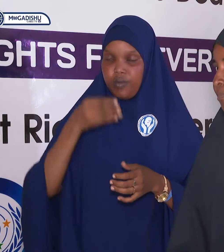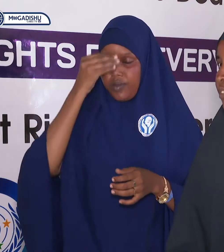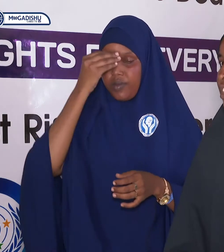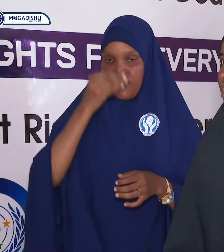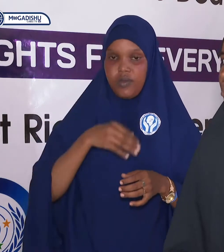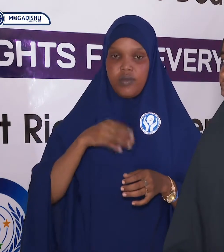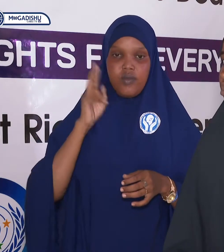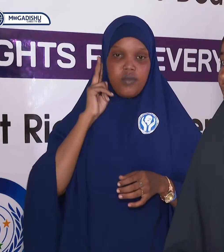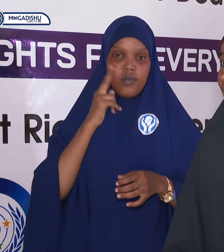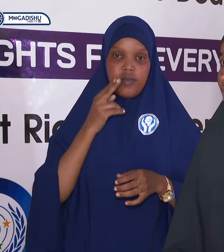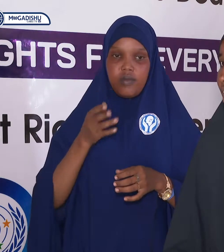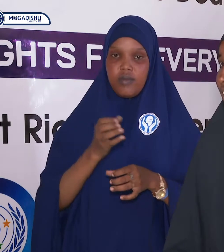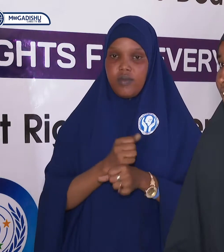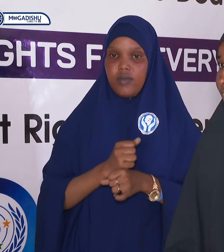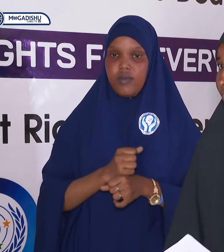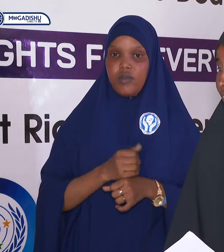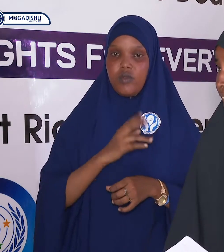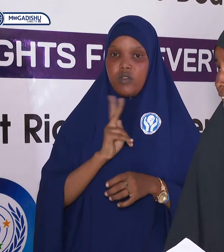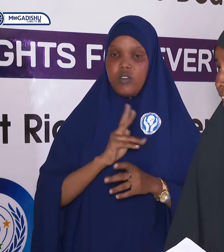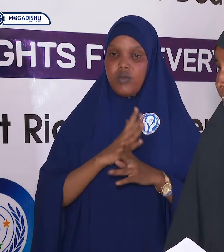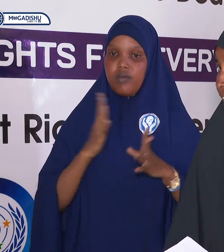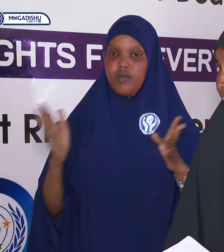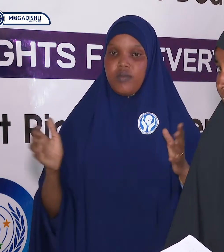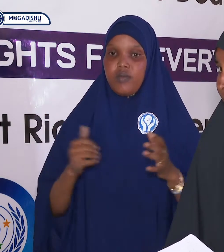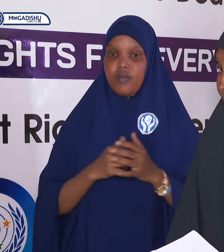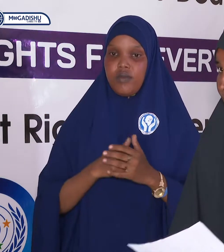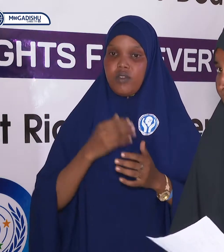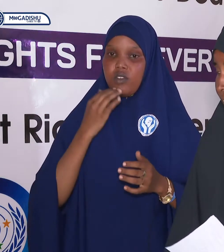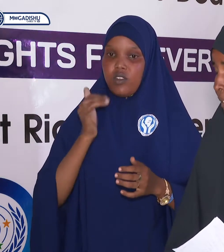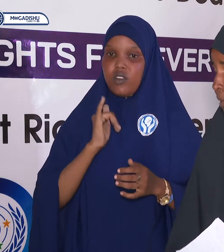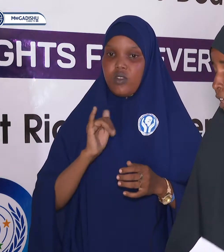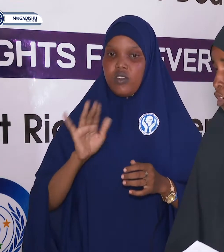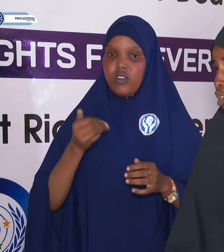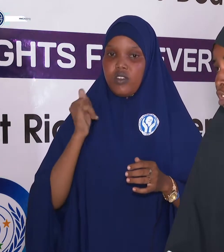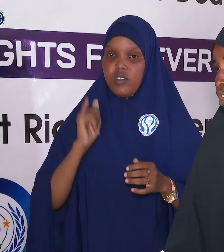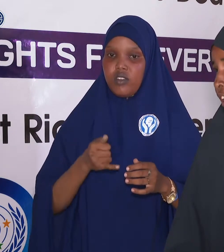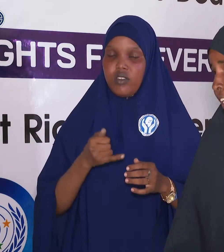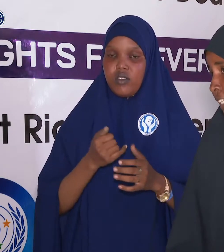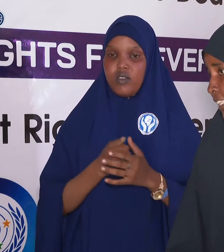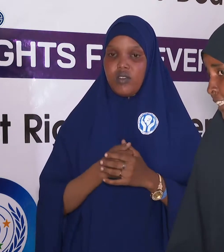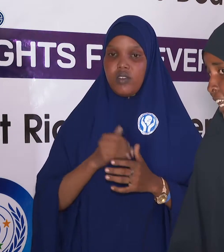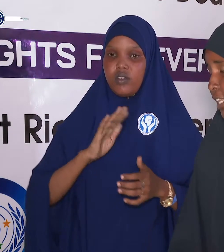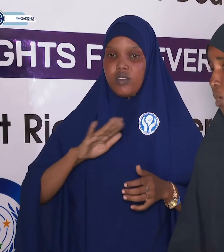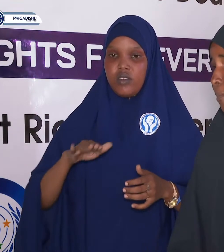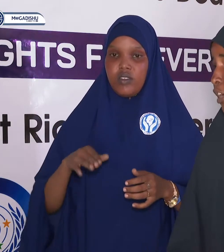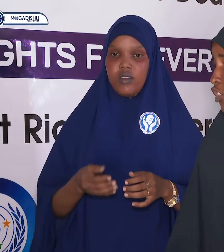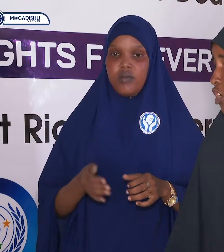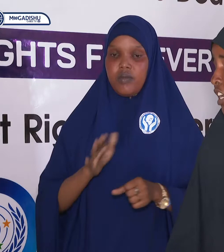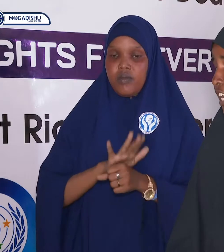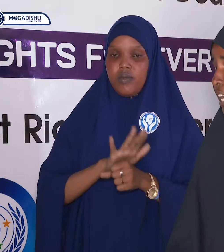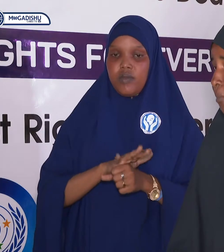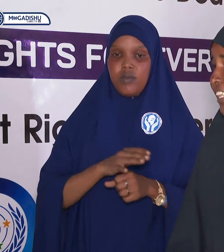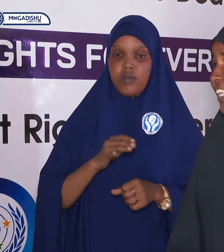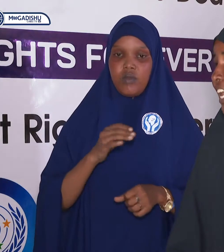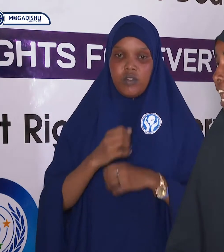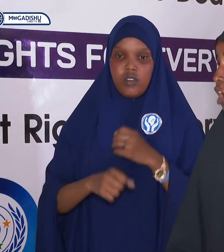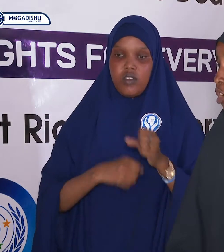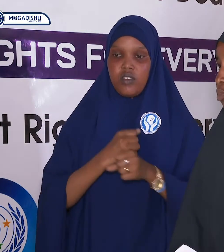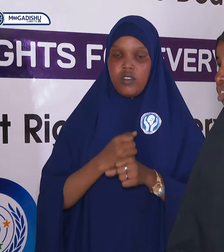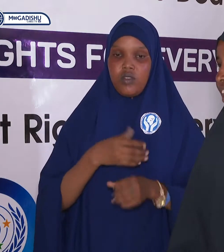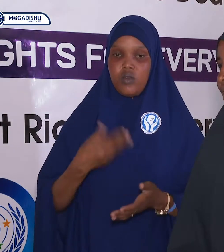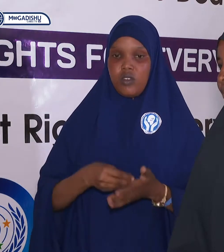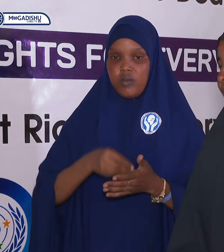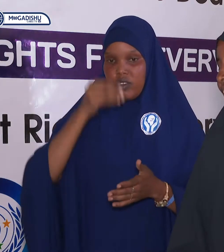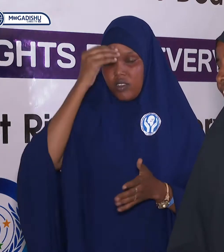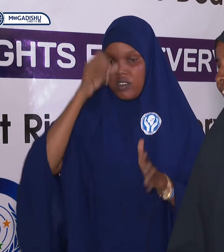ballaaran sidoo kale waxaa jiraan arday badan oo da'dii waxbarasho ee maadiga ahaa